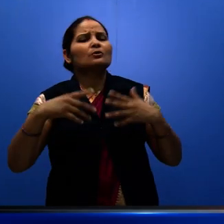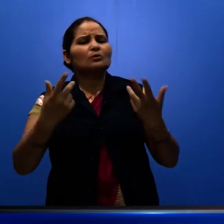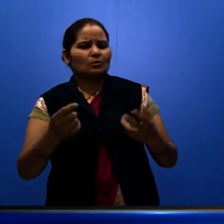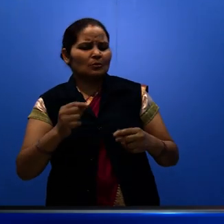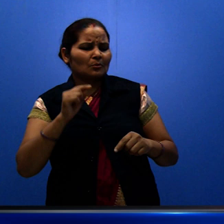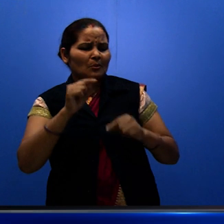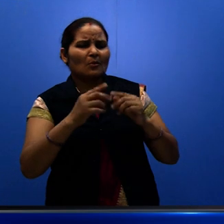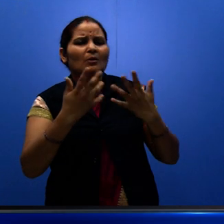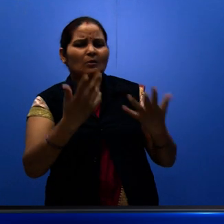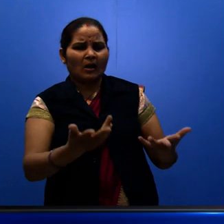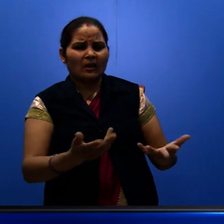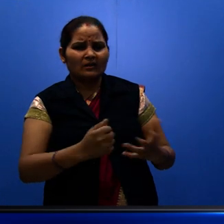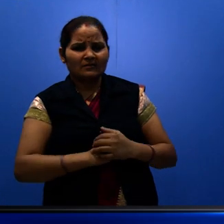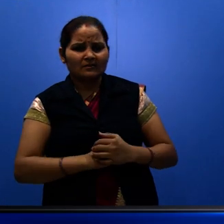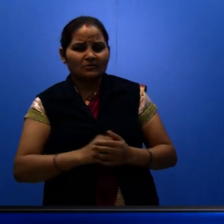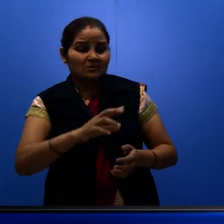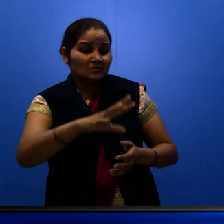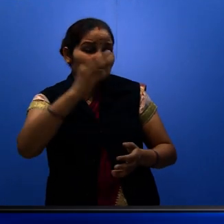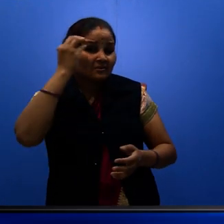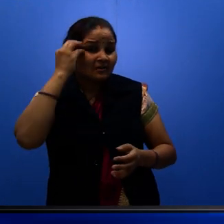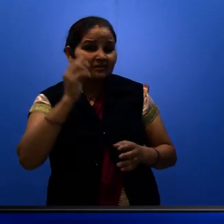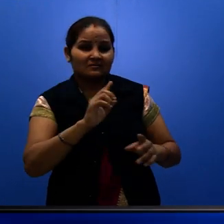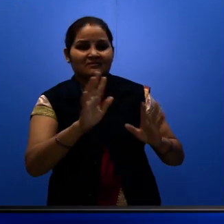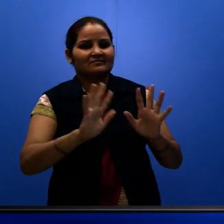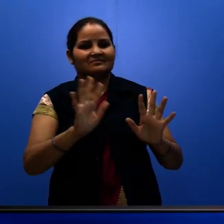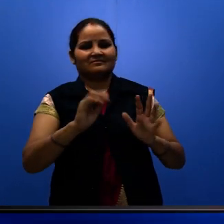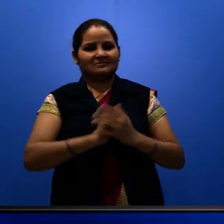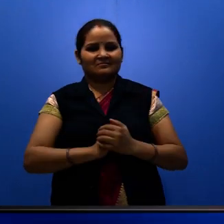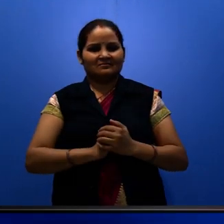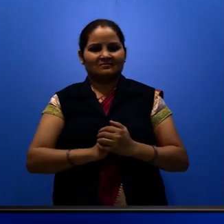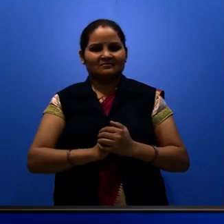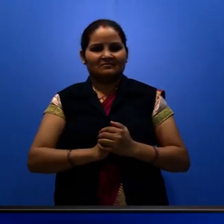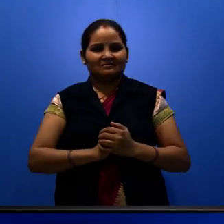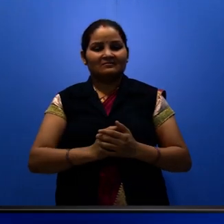क्यों उनके साथ है, उसको जानने की चेष्टा करें